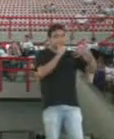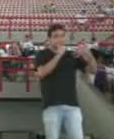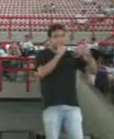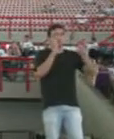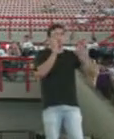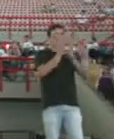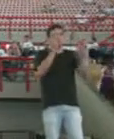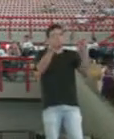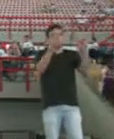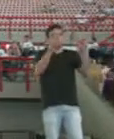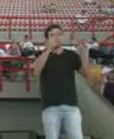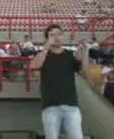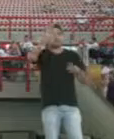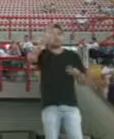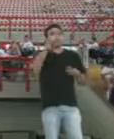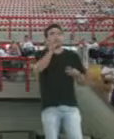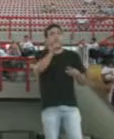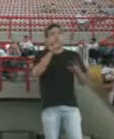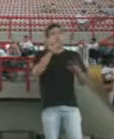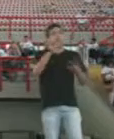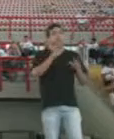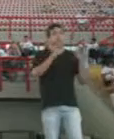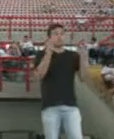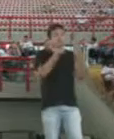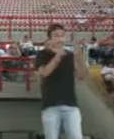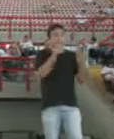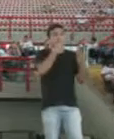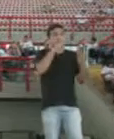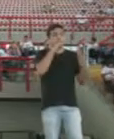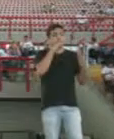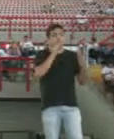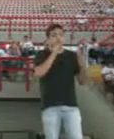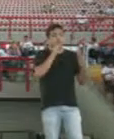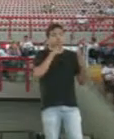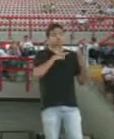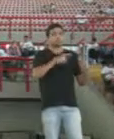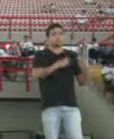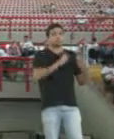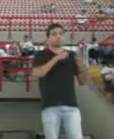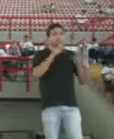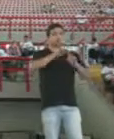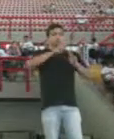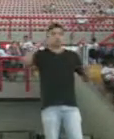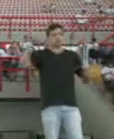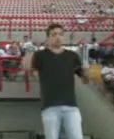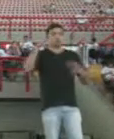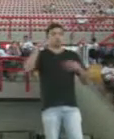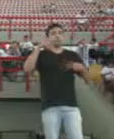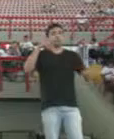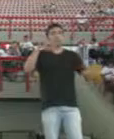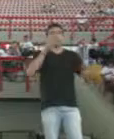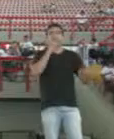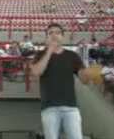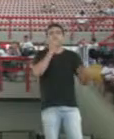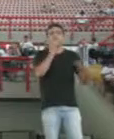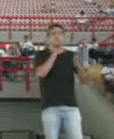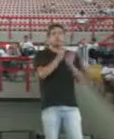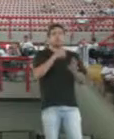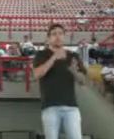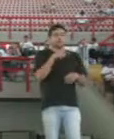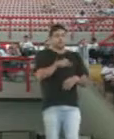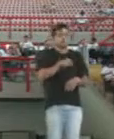imagem depreende-se principalmente que os pais vivem em um mundo diverso do mundo dos filhos. Negativo, a pobre